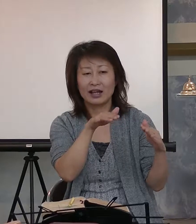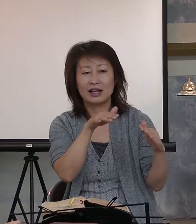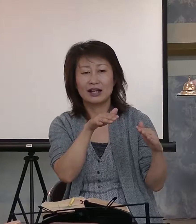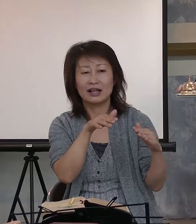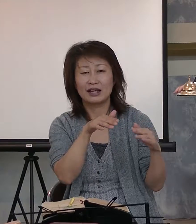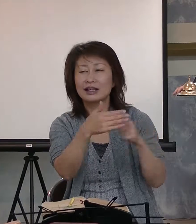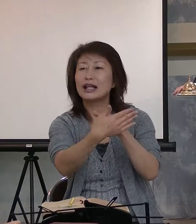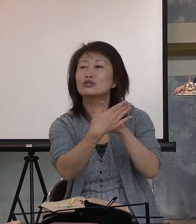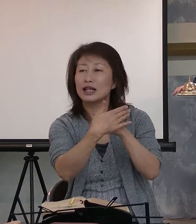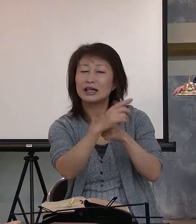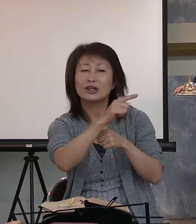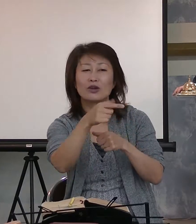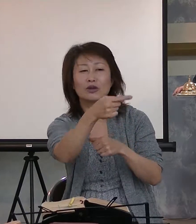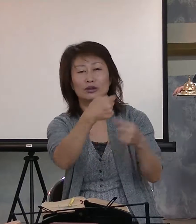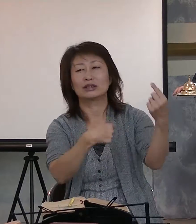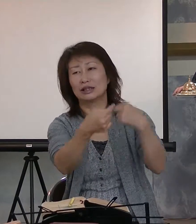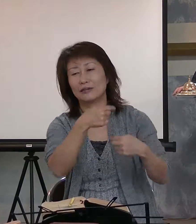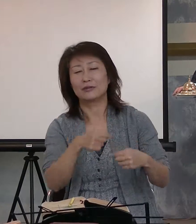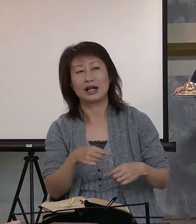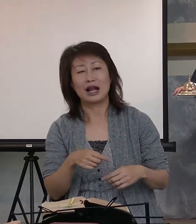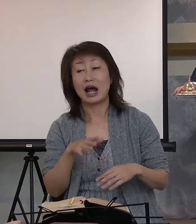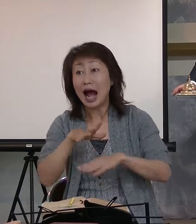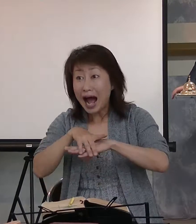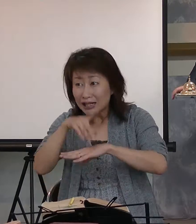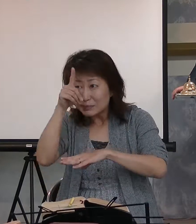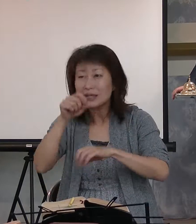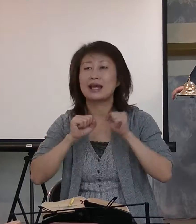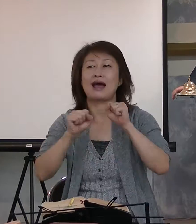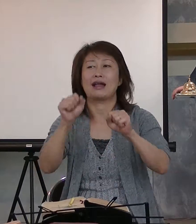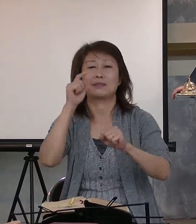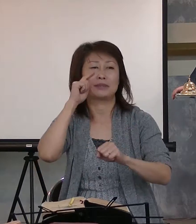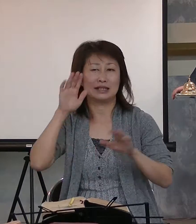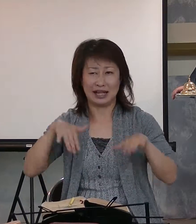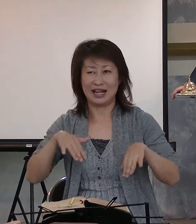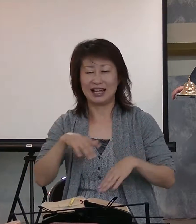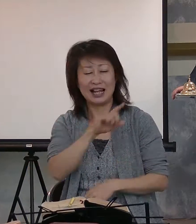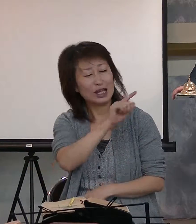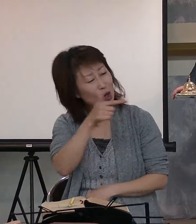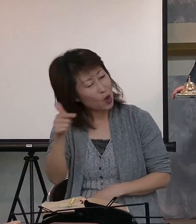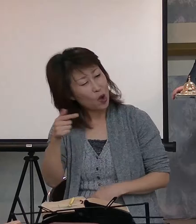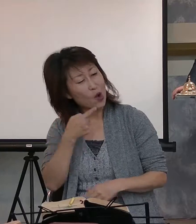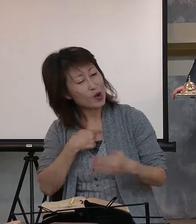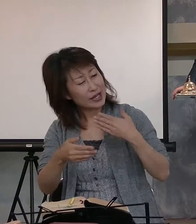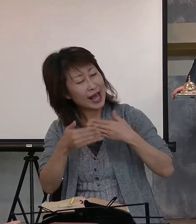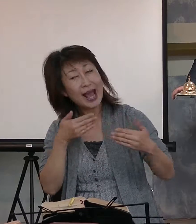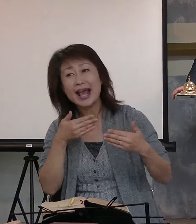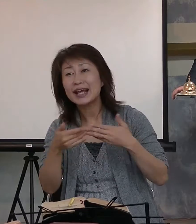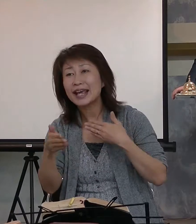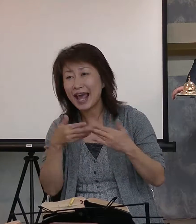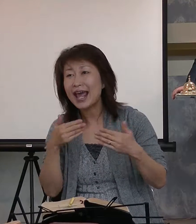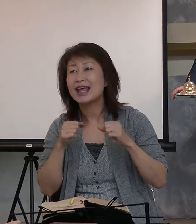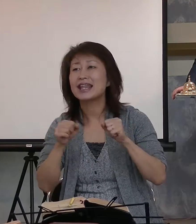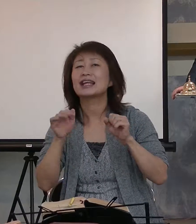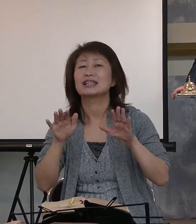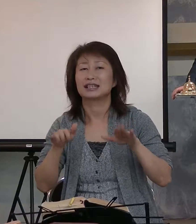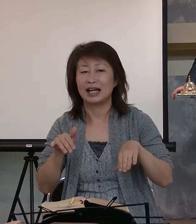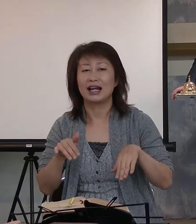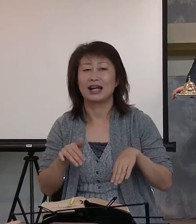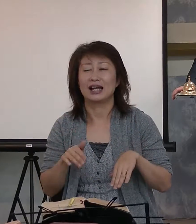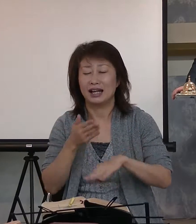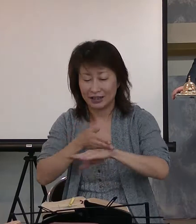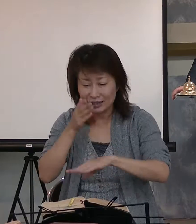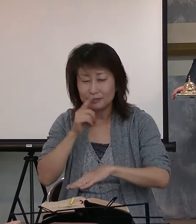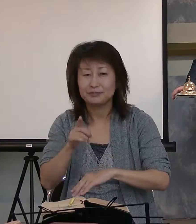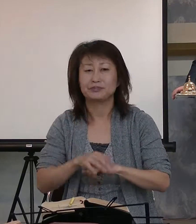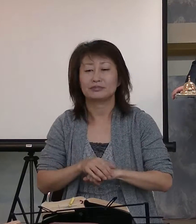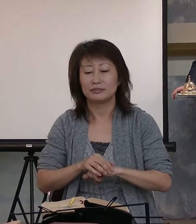れて、本当に初めてなんですけども、いろんな経験ができ感謝しております。